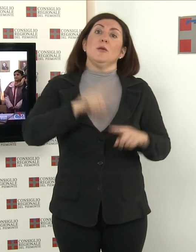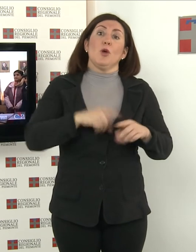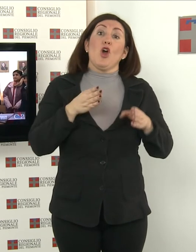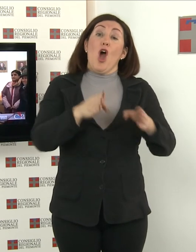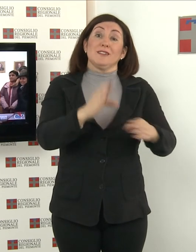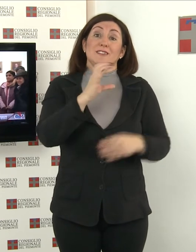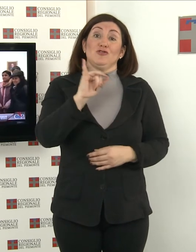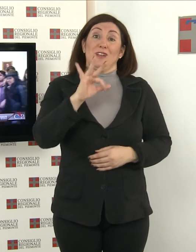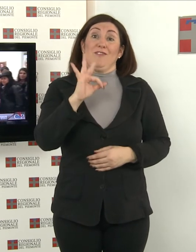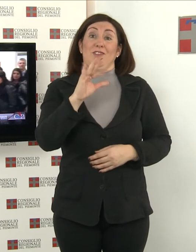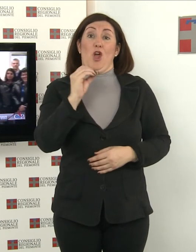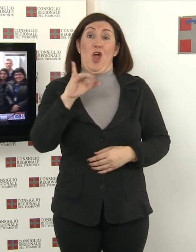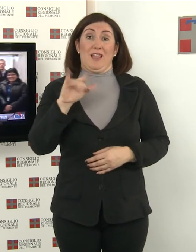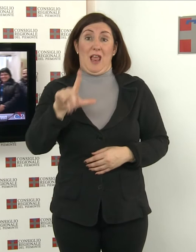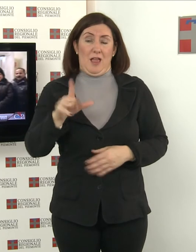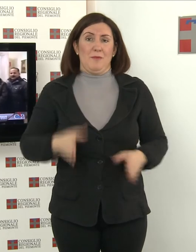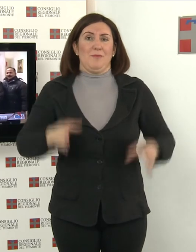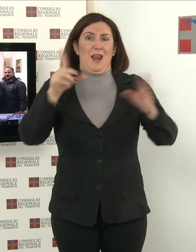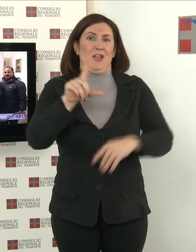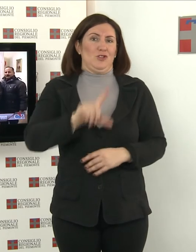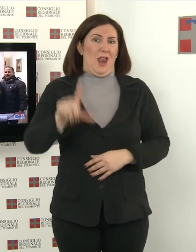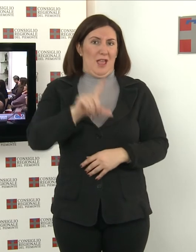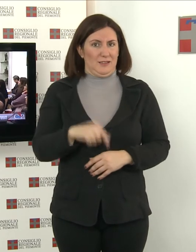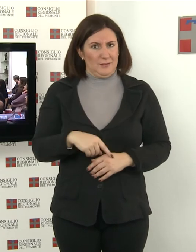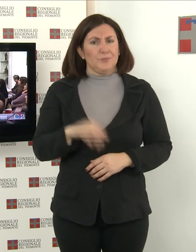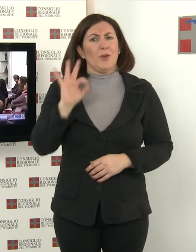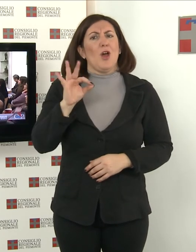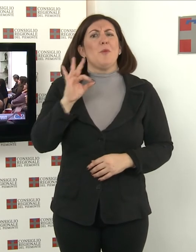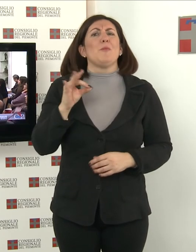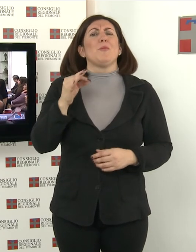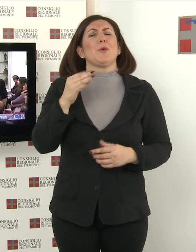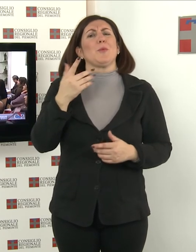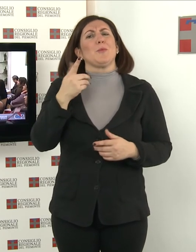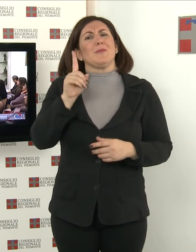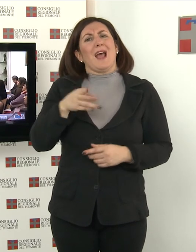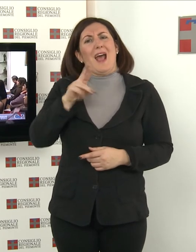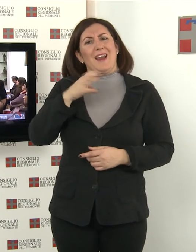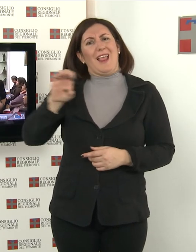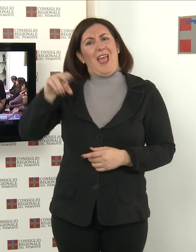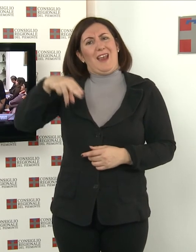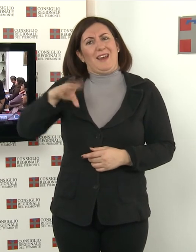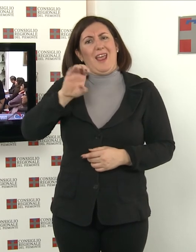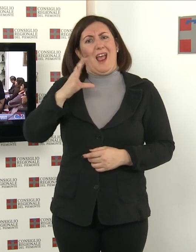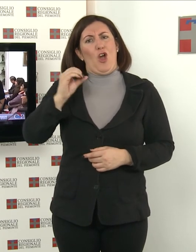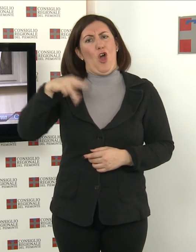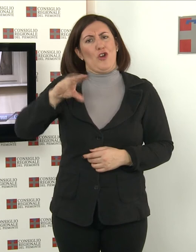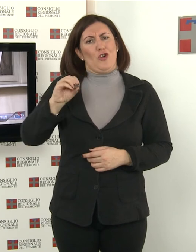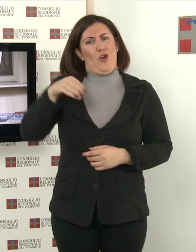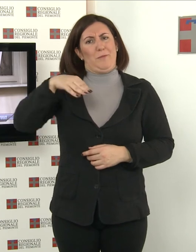studiosi della Green Economy provenienti da numerosi paesi hanno visitato Palazzo Lascaris sede del consiglio regionale accolti dal consigliere